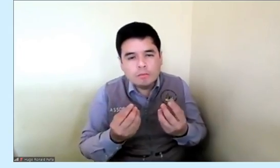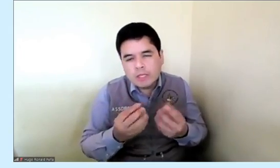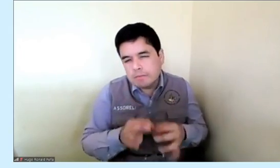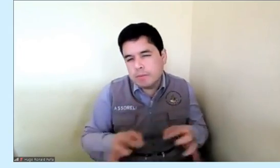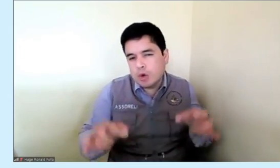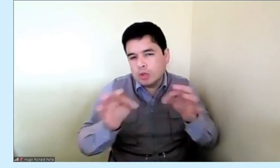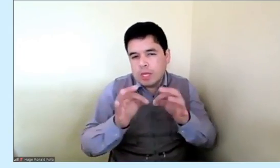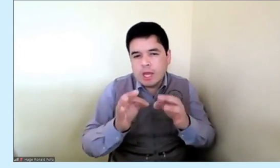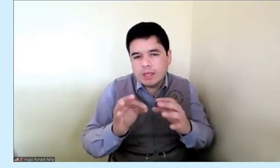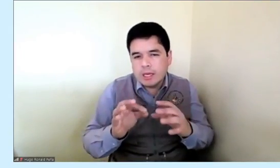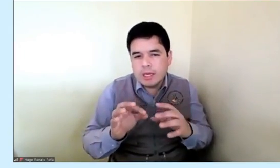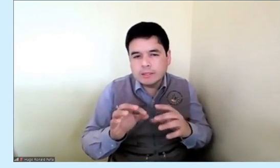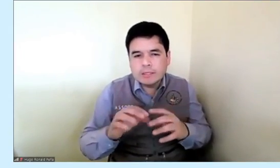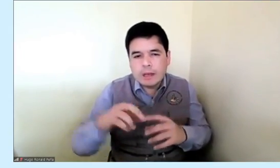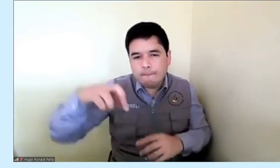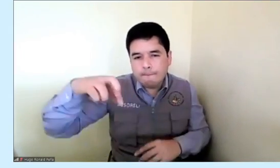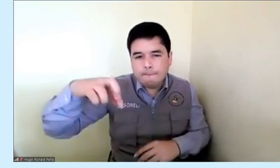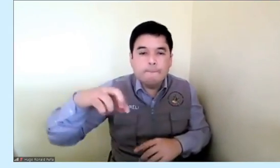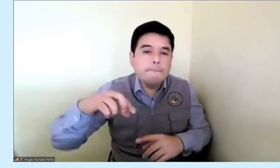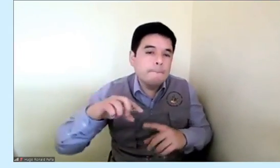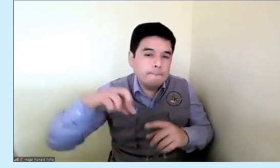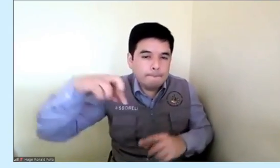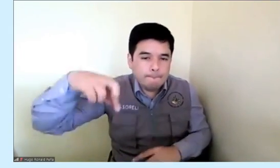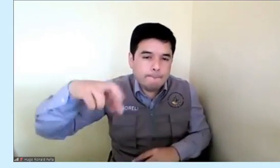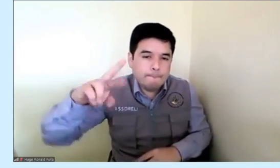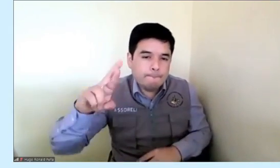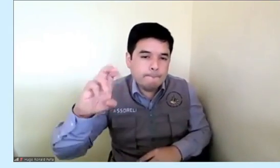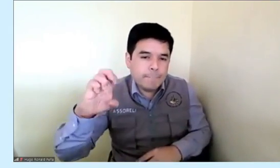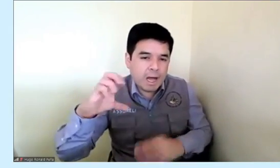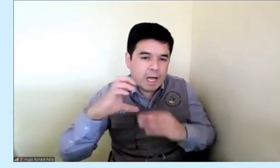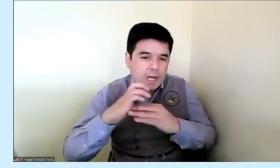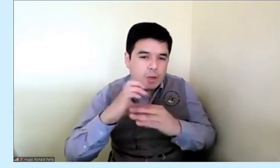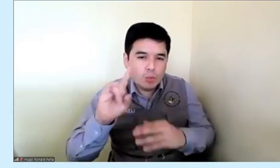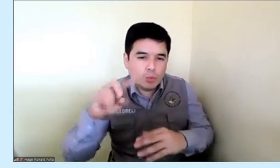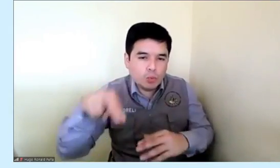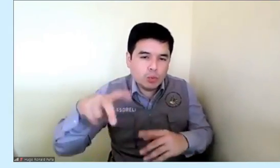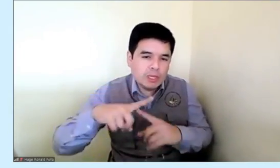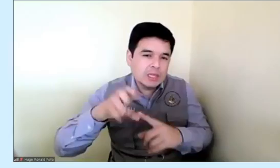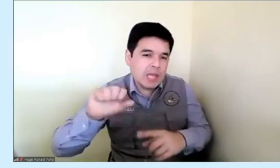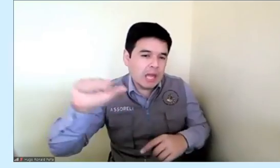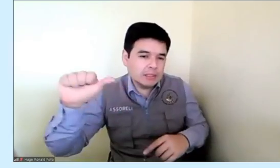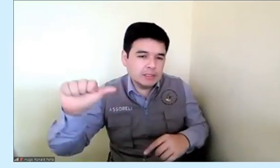vamos a aprender, es importante, las preguntas,